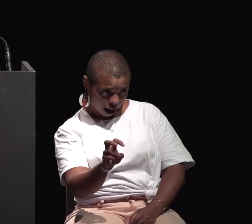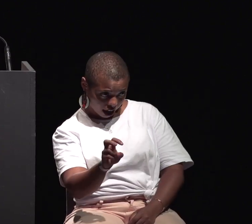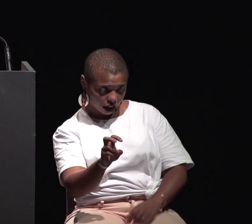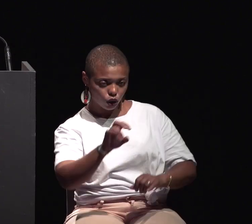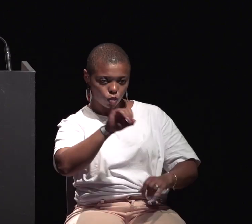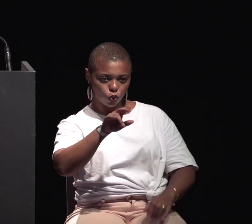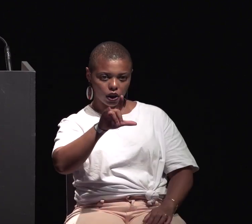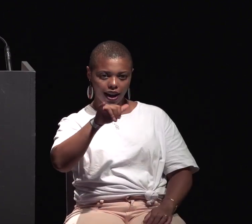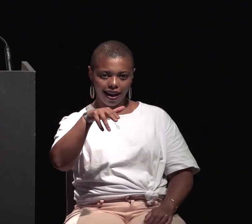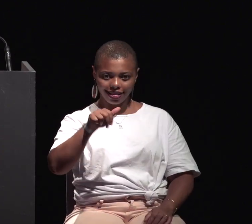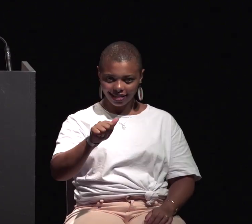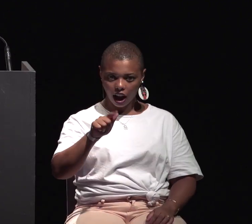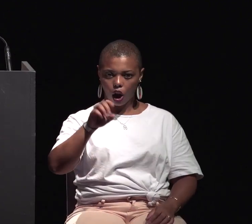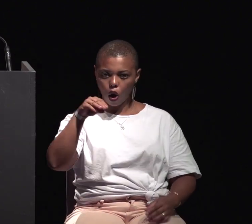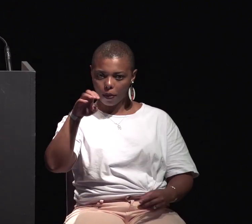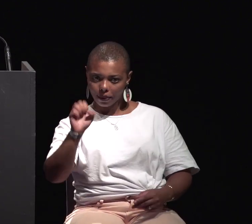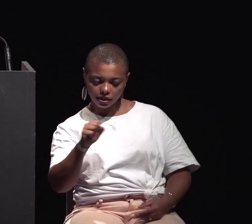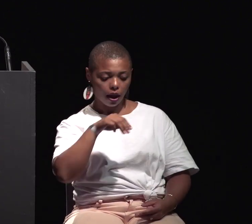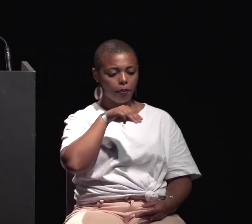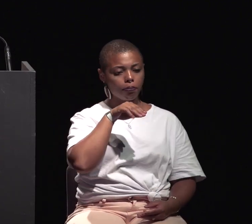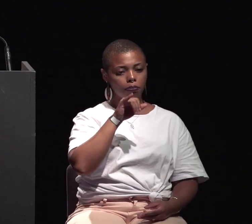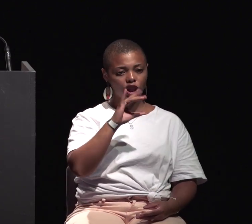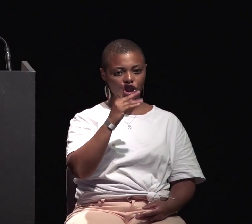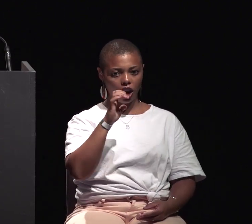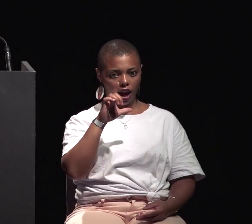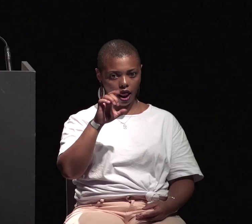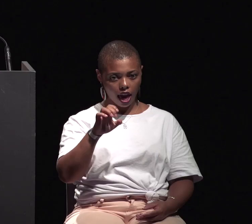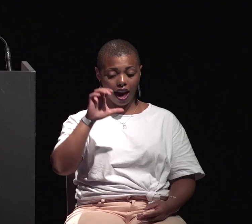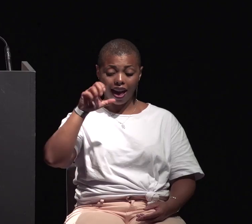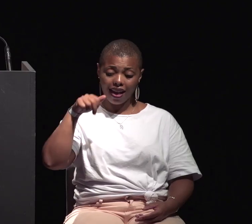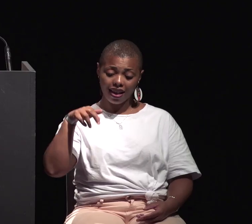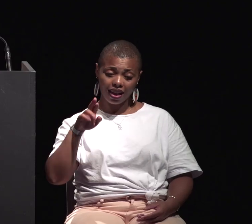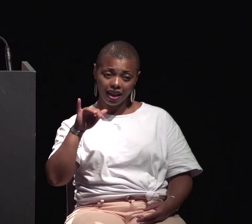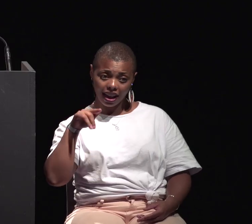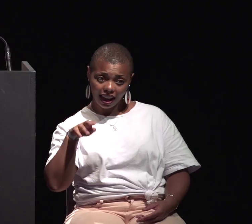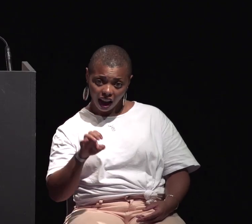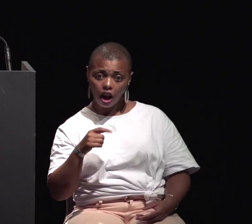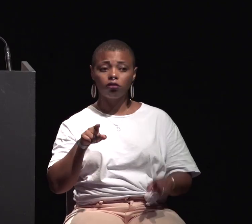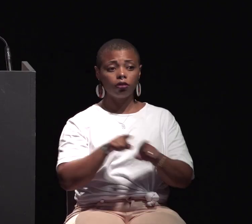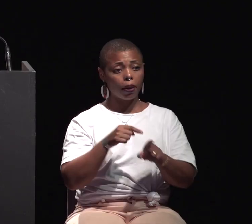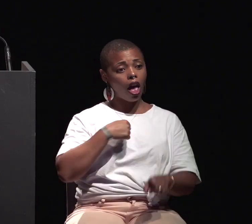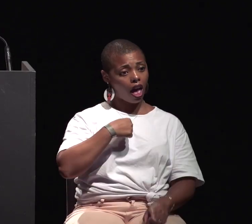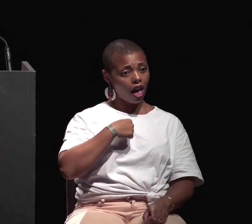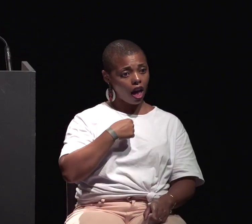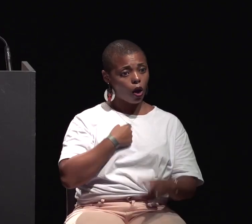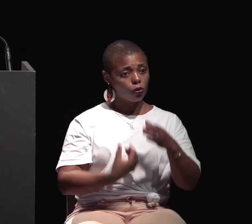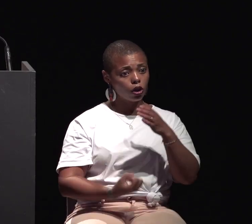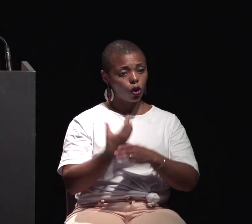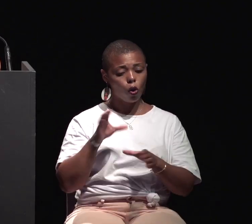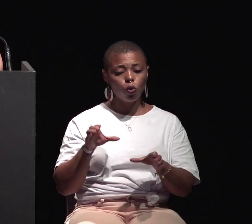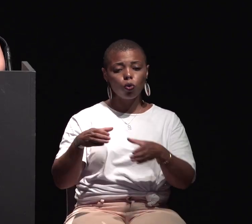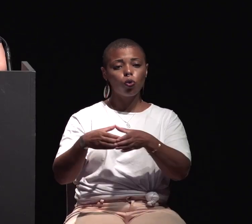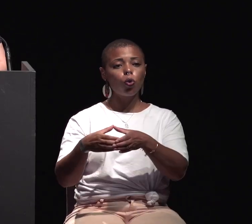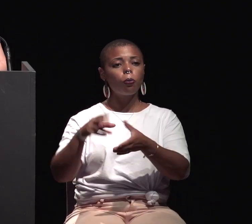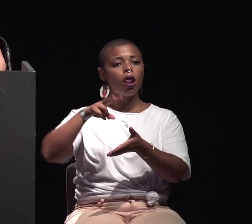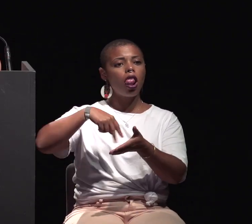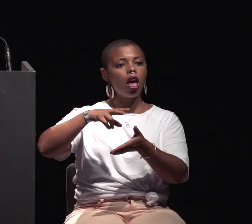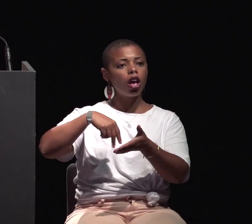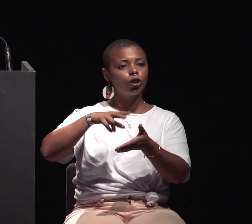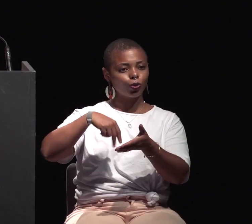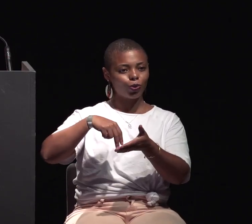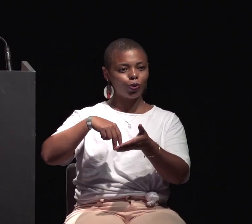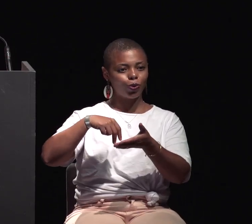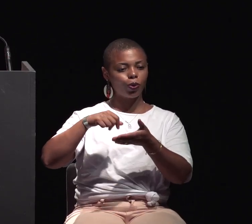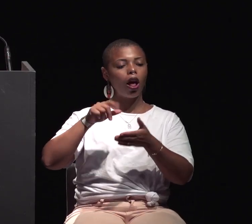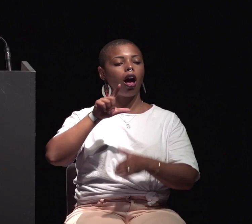Juliana Gomes, a Michelle Henriques e eu iniciamos um clube de leitura, o Leia Mulheres. A proposta